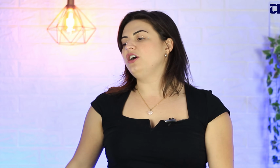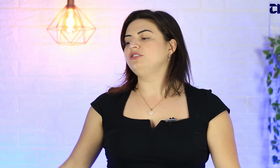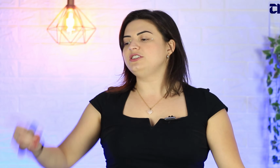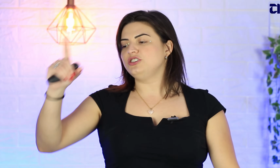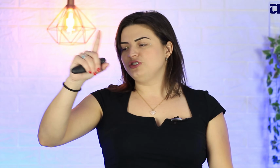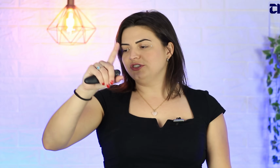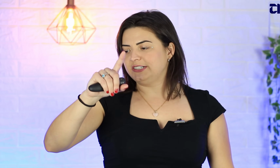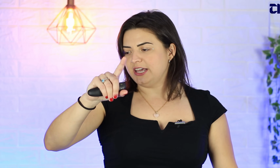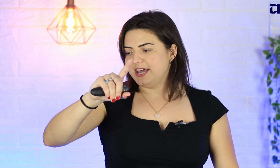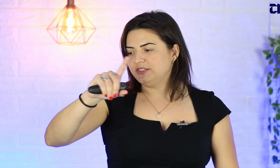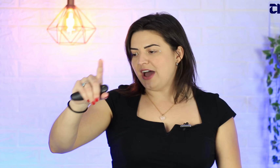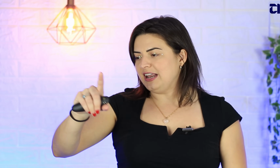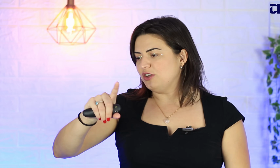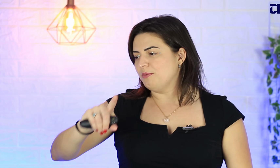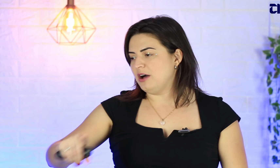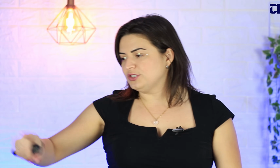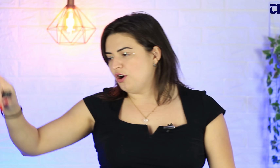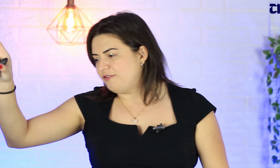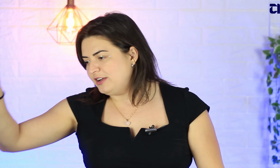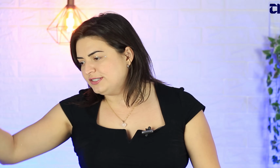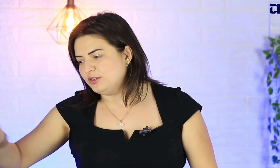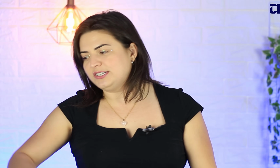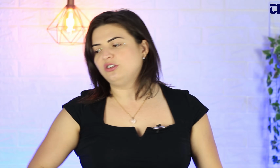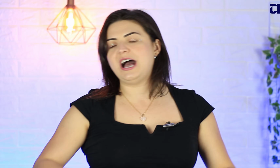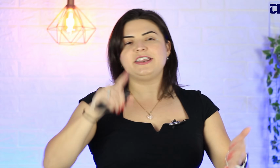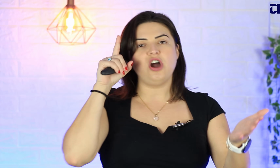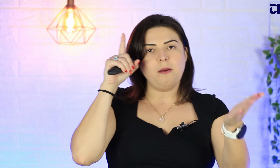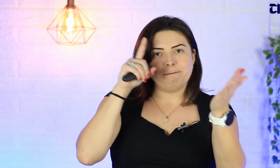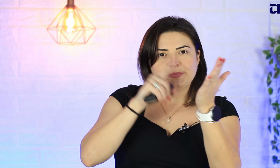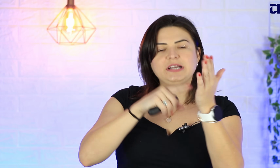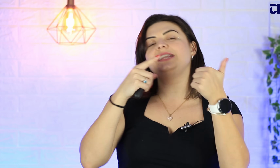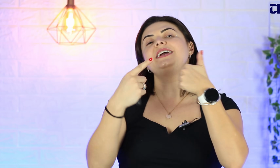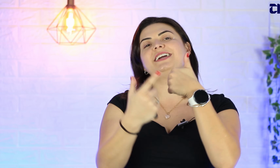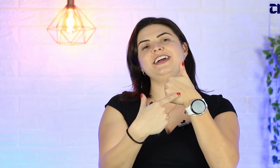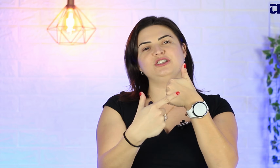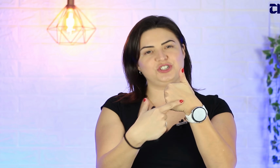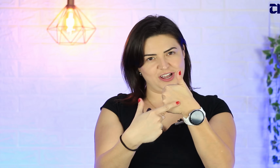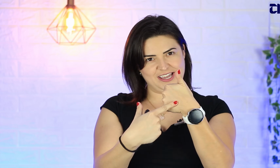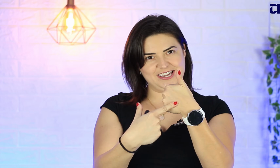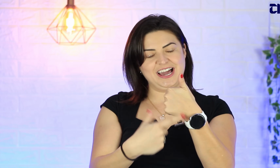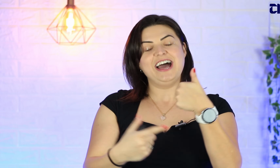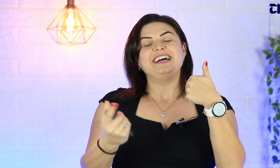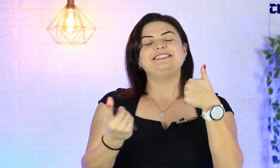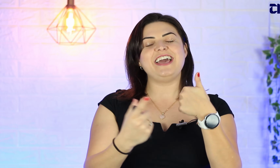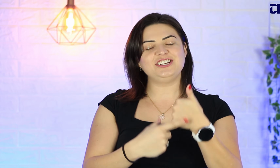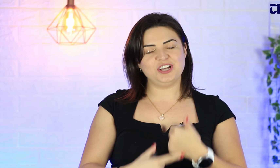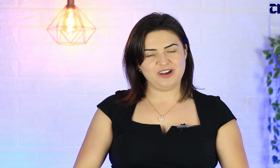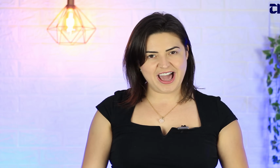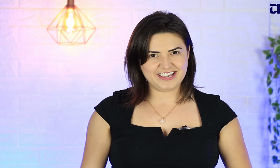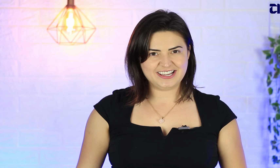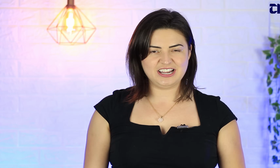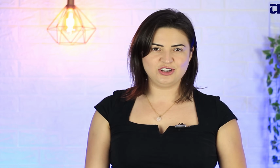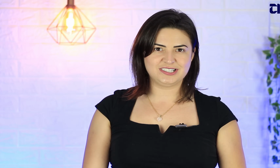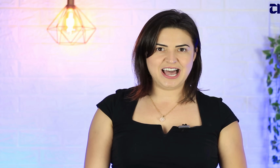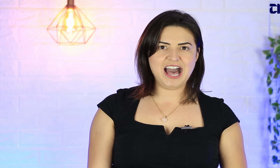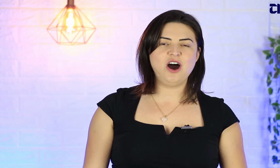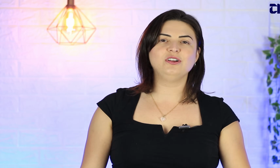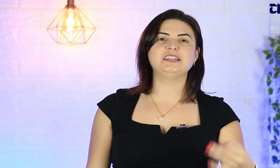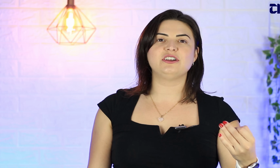aí, olha, o dedinho de vocês. Vai lá no mouse ou vai no seu celular e, ó, clica aí no joinha. Deixa um like aqui na nossa aula, na